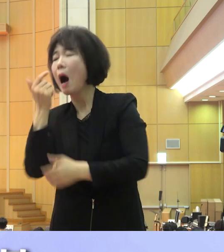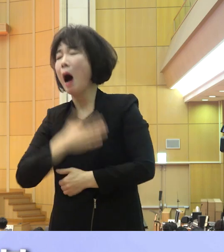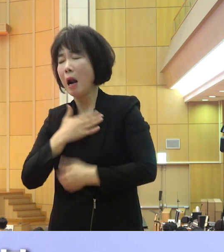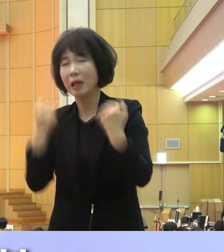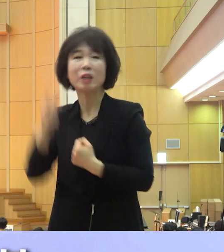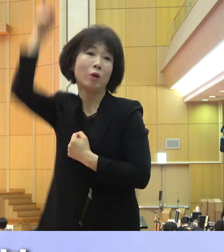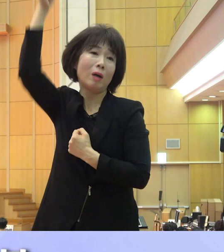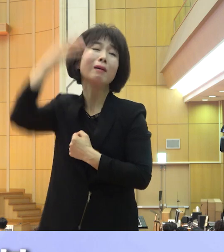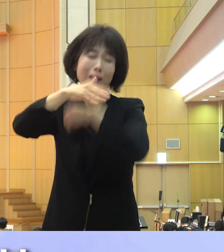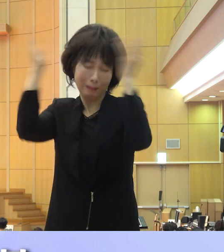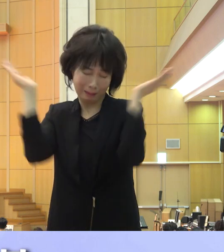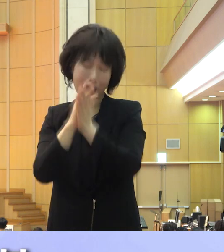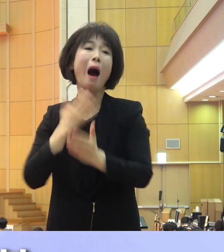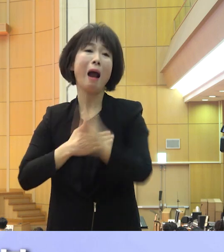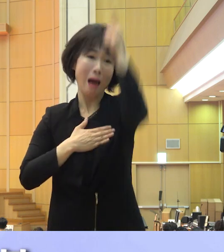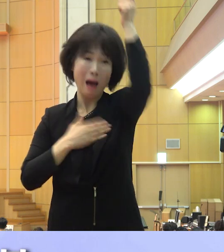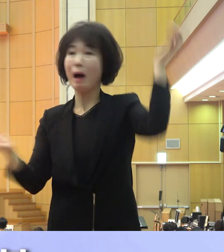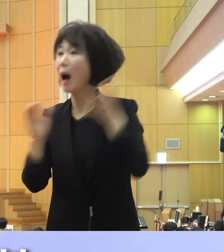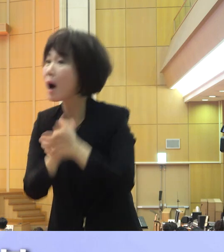계세요.